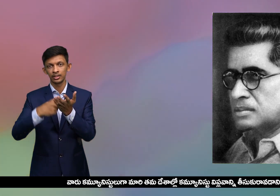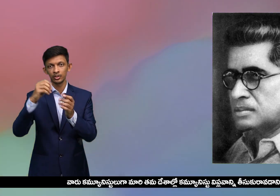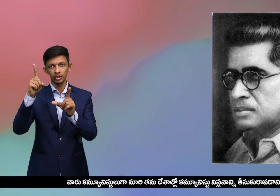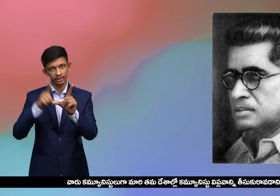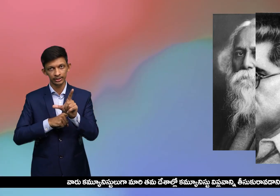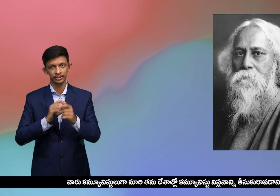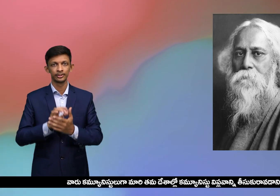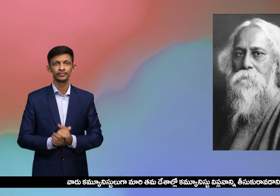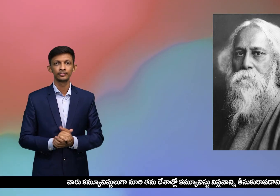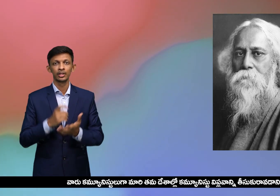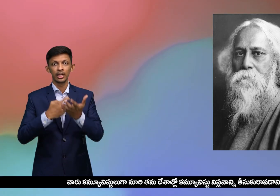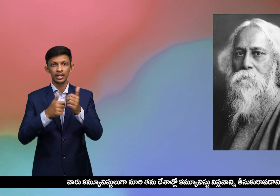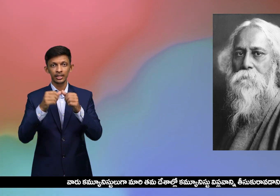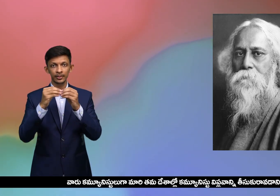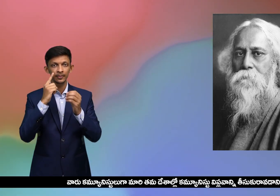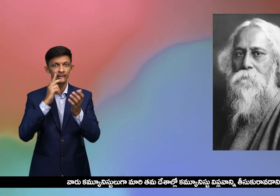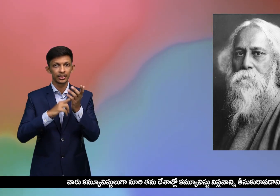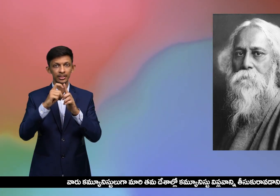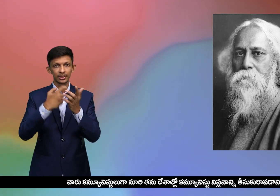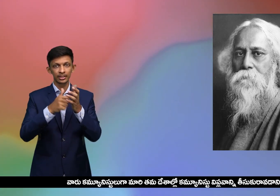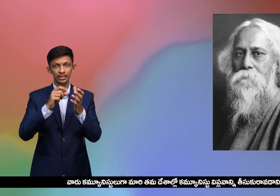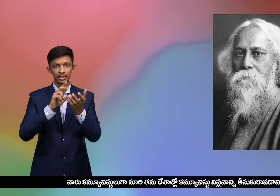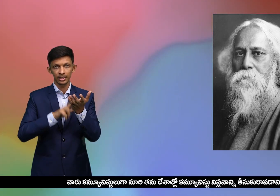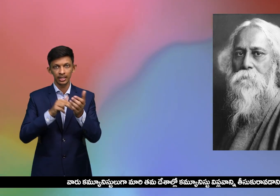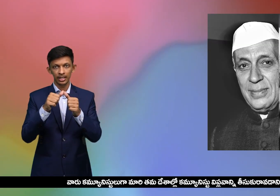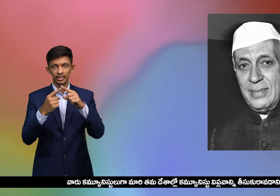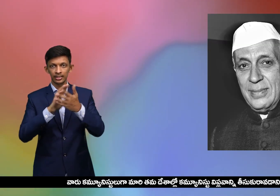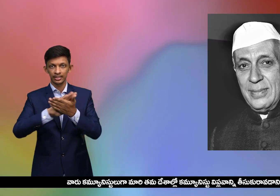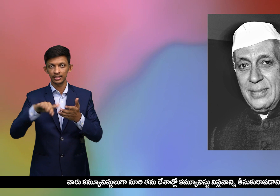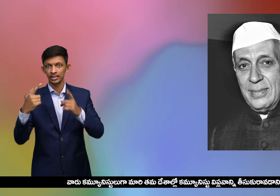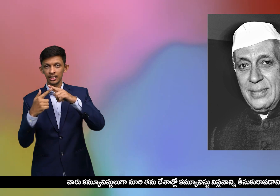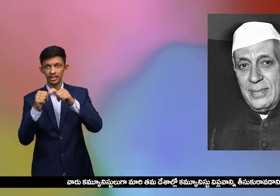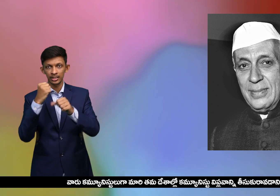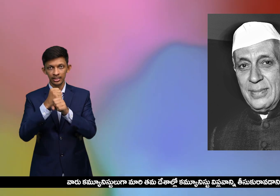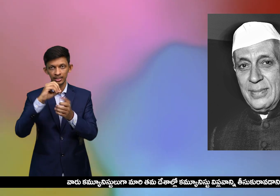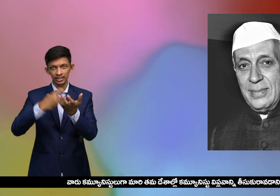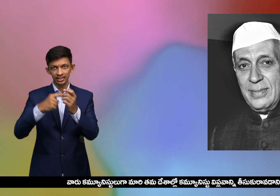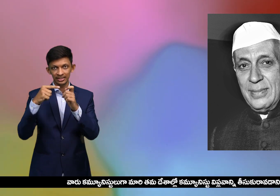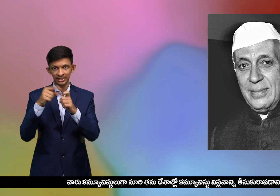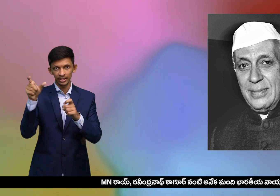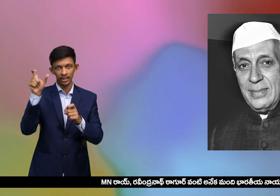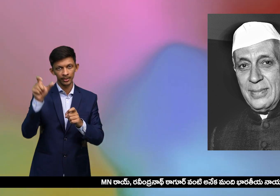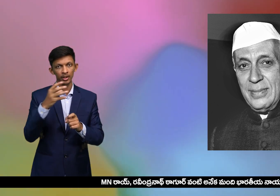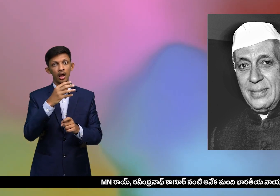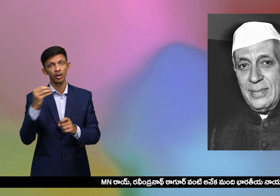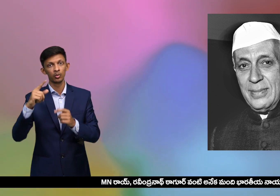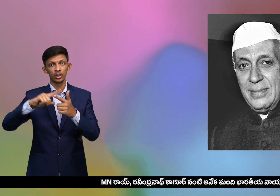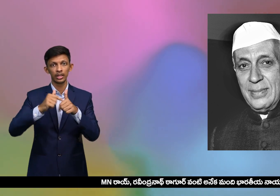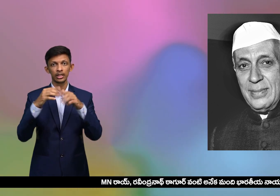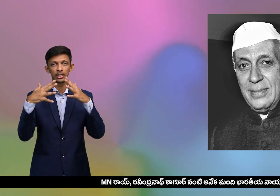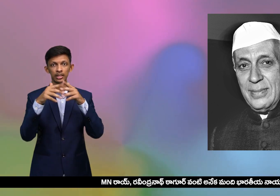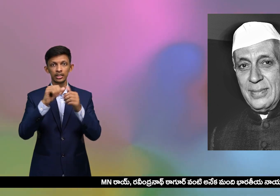వారు కమ్యూనిస్టులుగా మారి తమ దేశాల్లో కమ్యూనిస్టు విప్లవాన్ని తీసుకురావడానికి ప్రయత్నించారు. ఎంఎన్